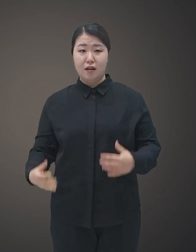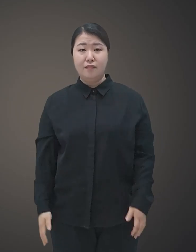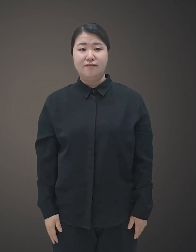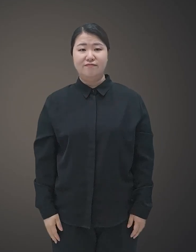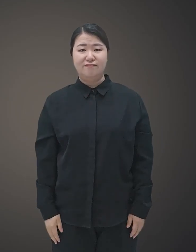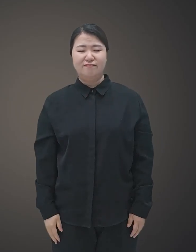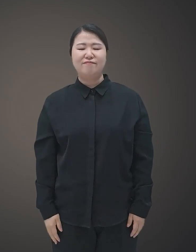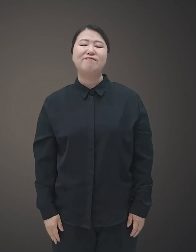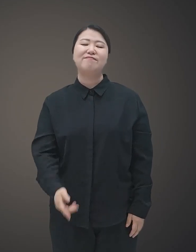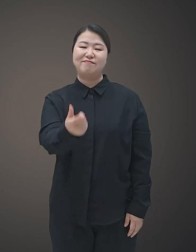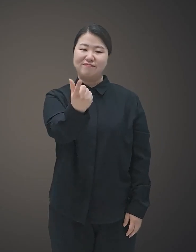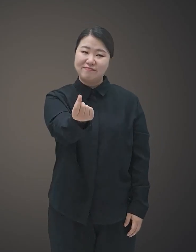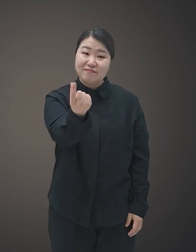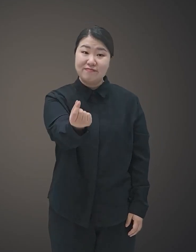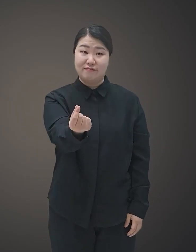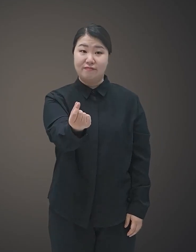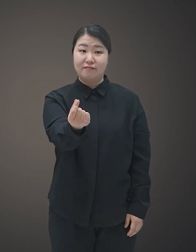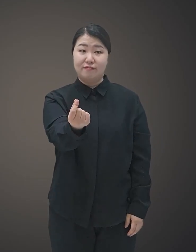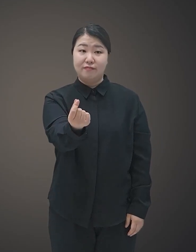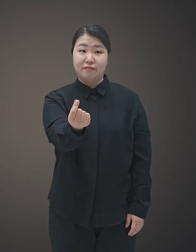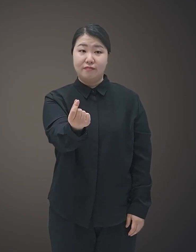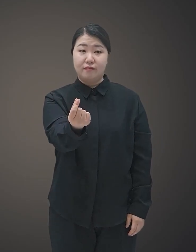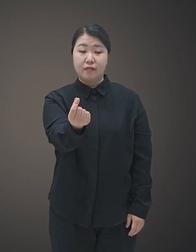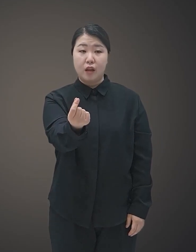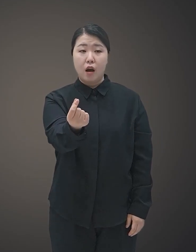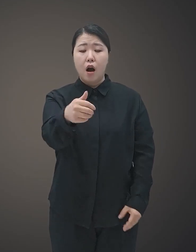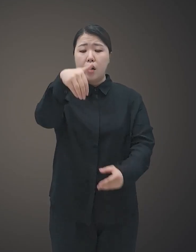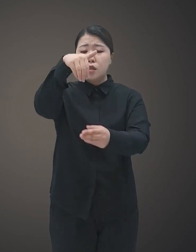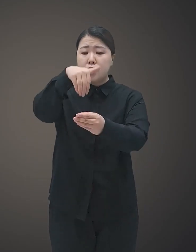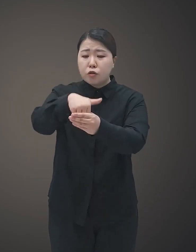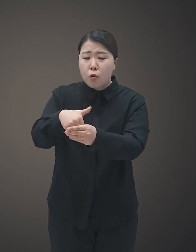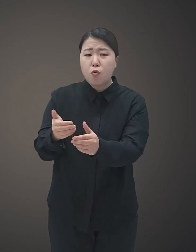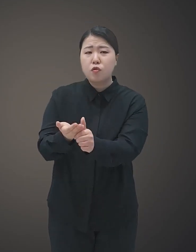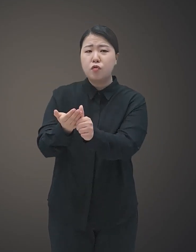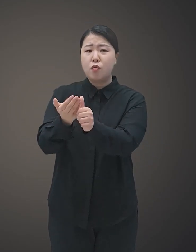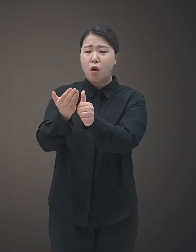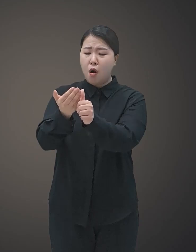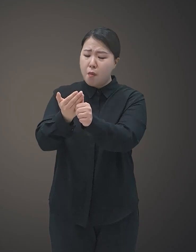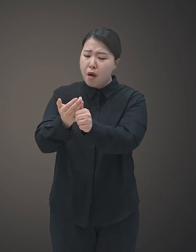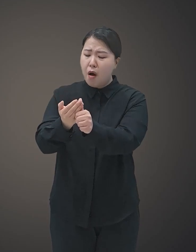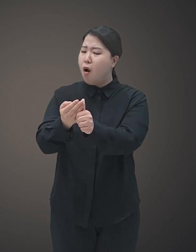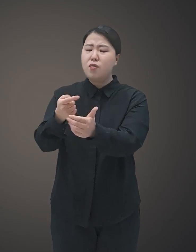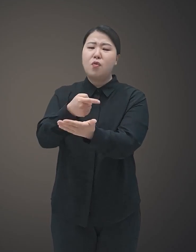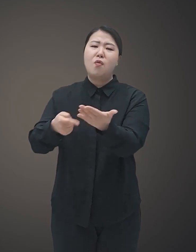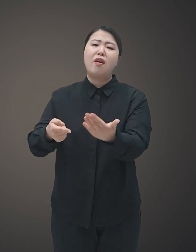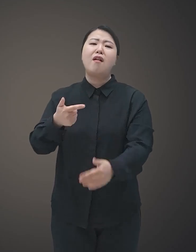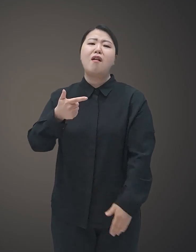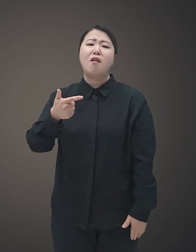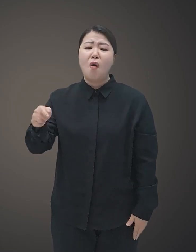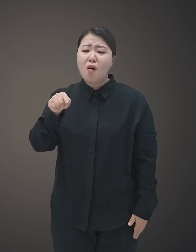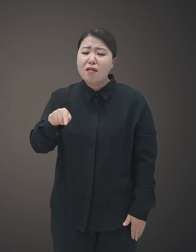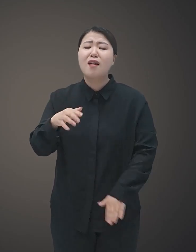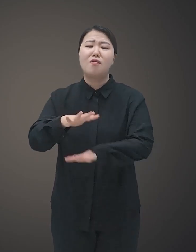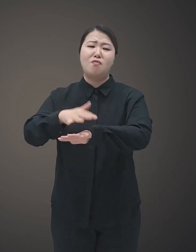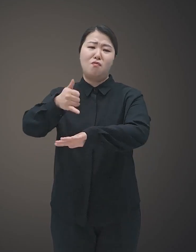말합니다. 맞는 말입니다. 심을수록 가꿀수록 손해이니 믿지는